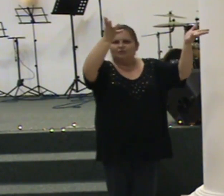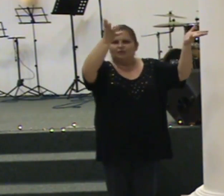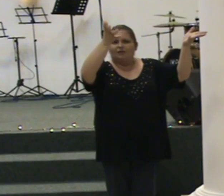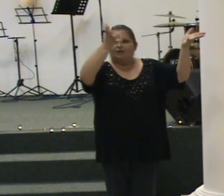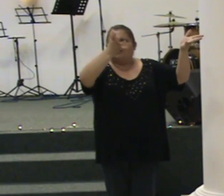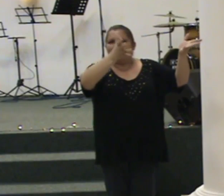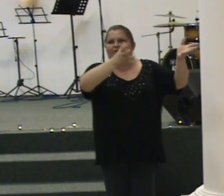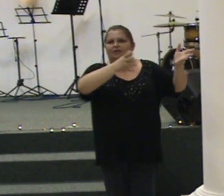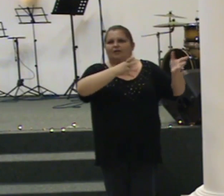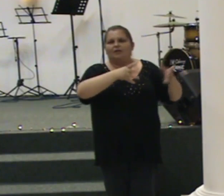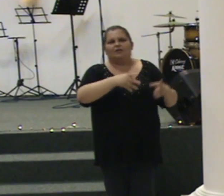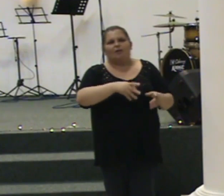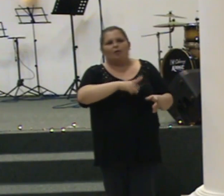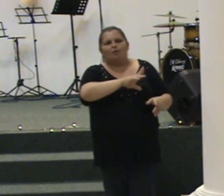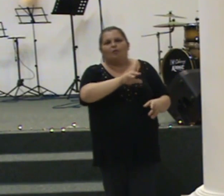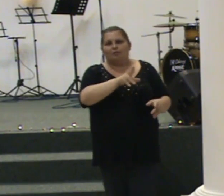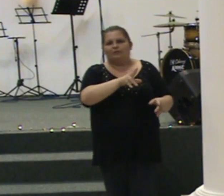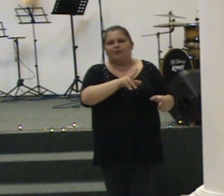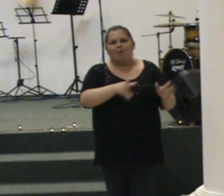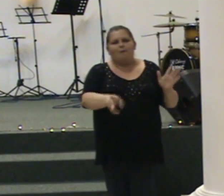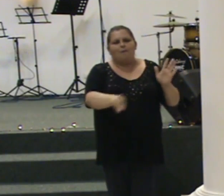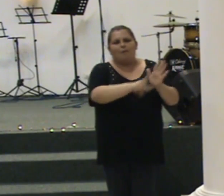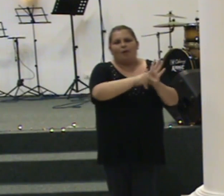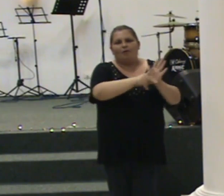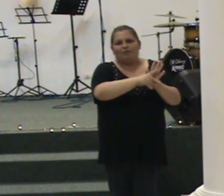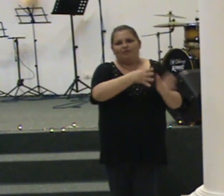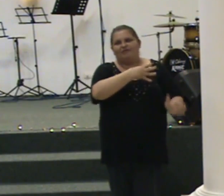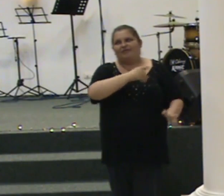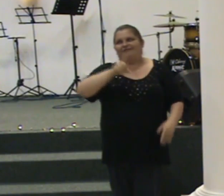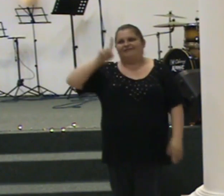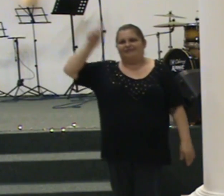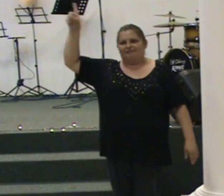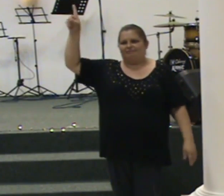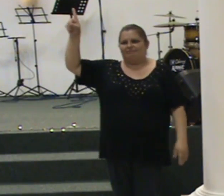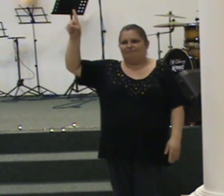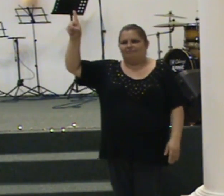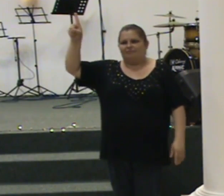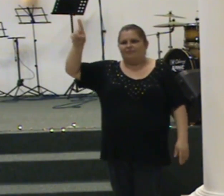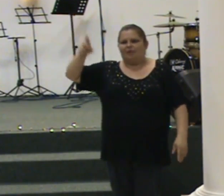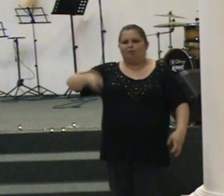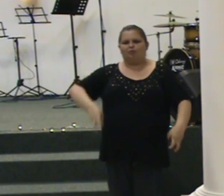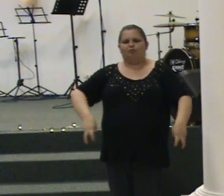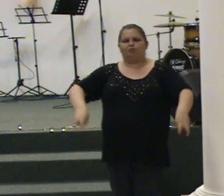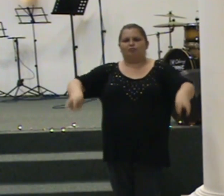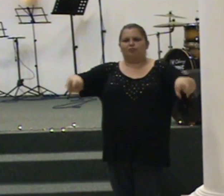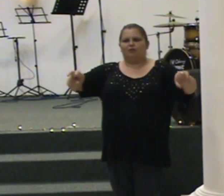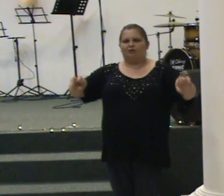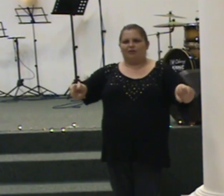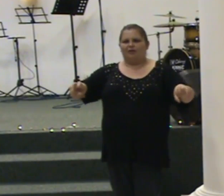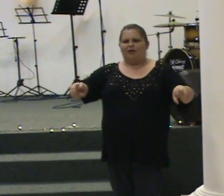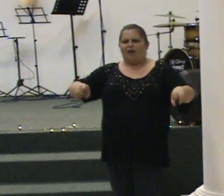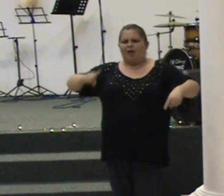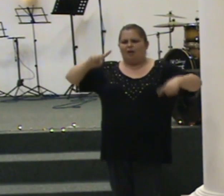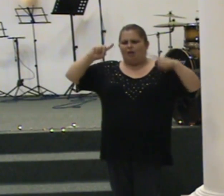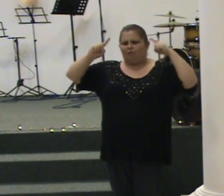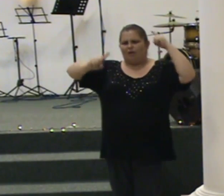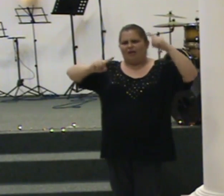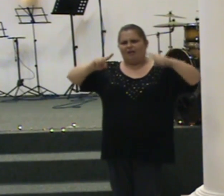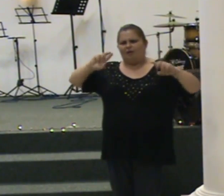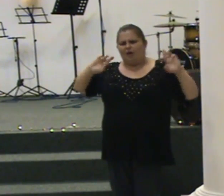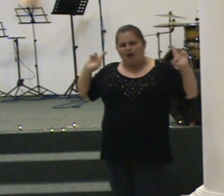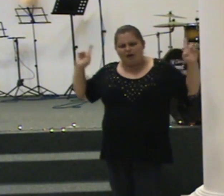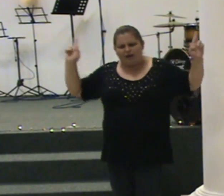se chamará Filho do Altíssimo. O Senhor Deus lhe dará o trono de Davi, seu pai. Ele reinará